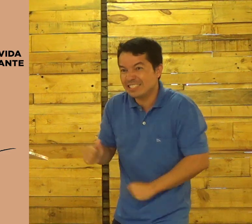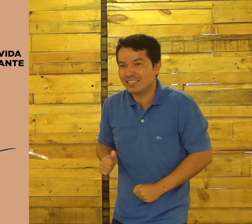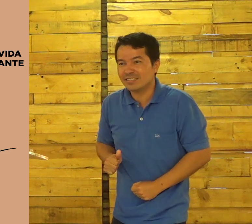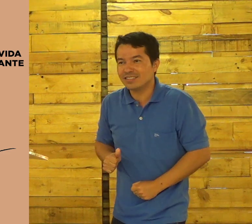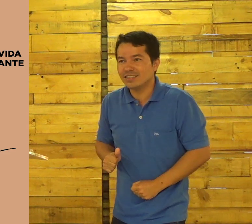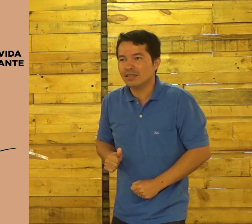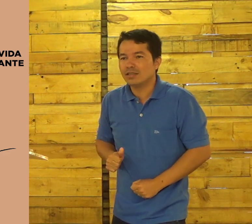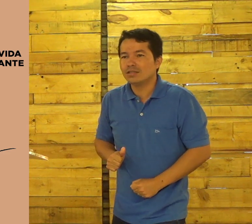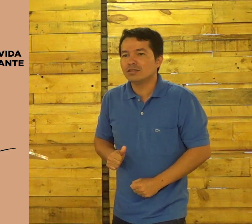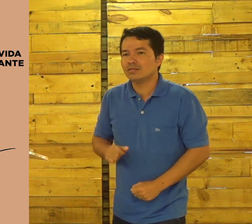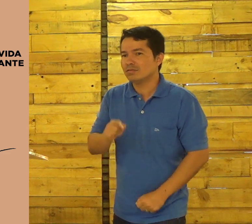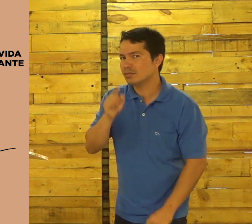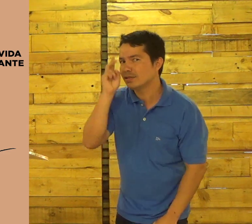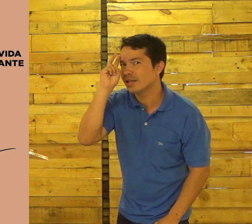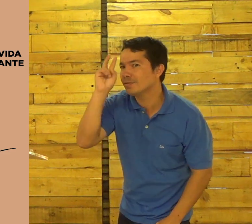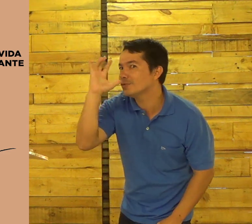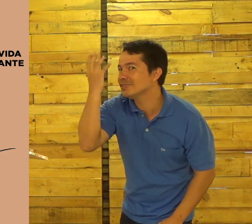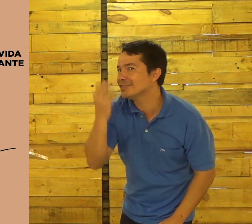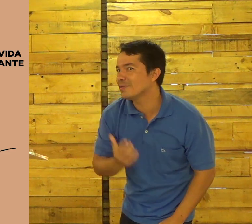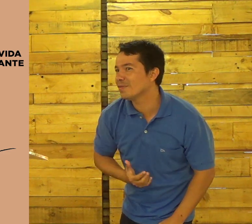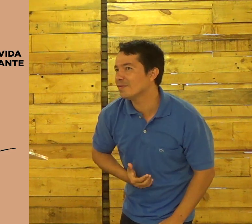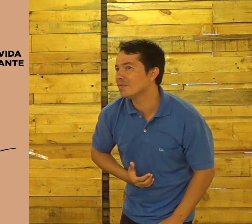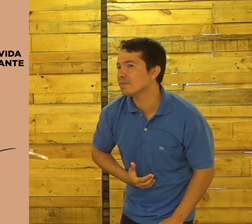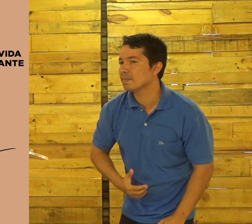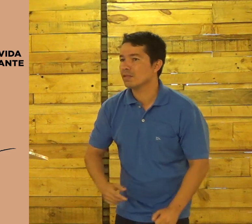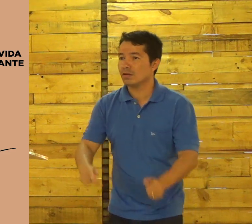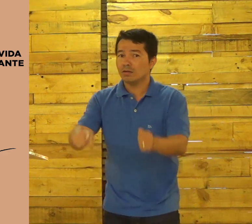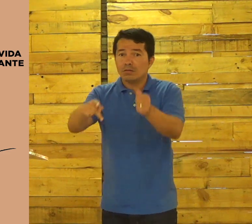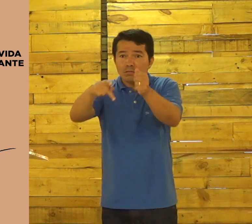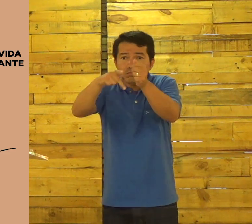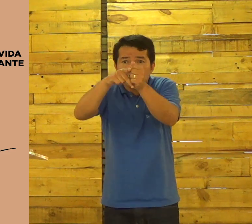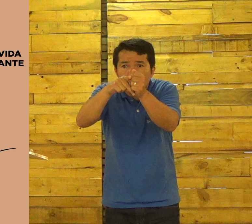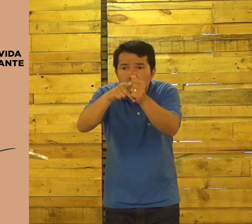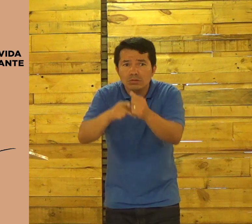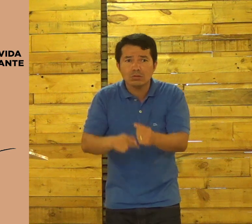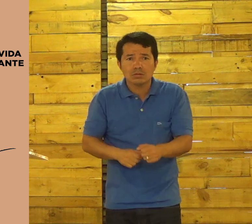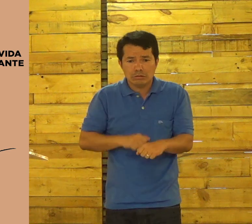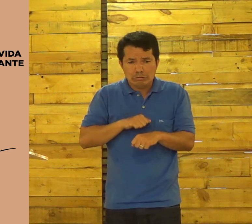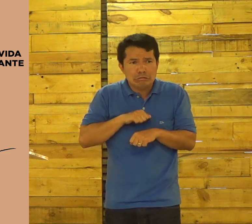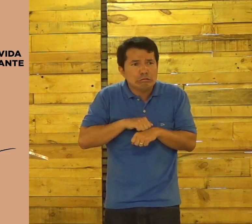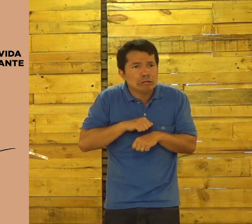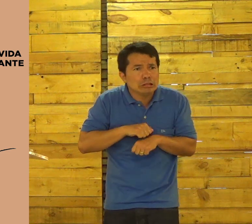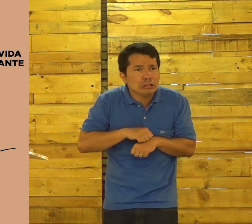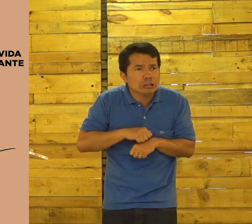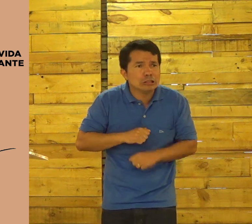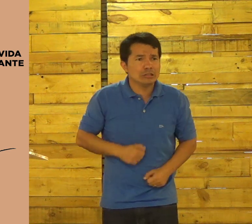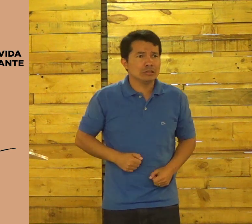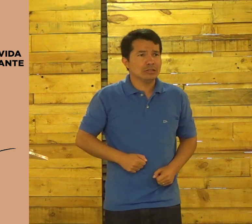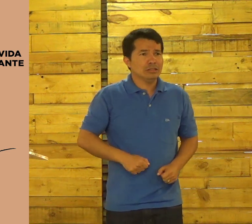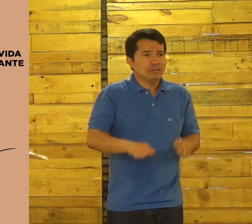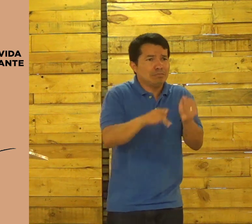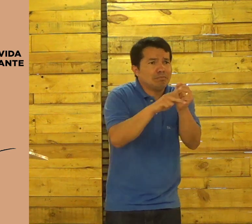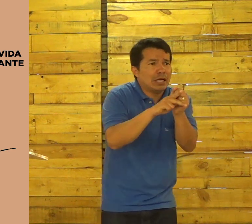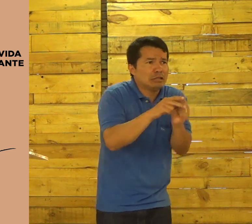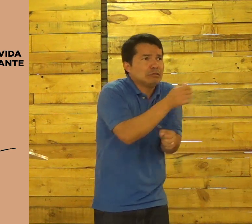Aprendendo com ele. Vendo o que aconteceu. Pedro. Pobre.